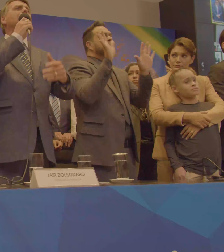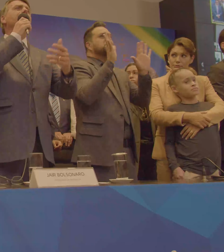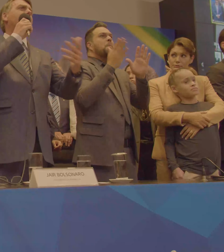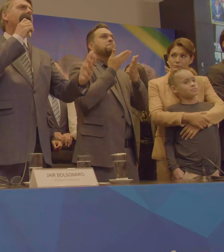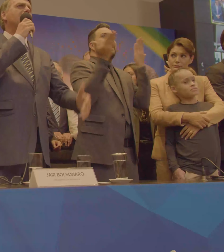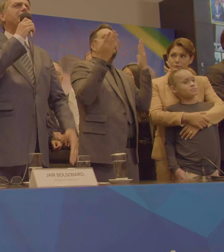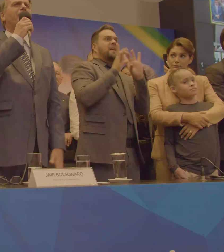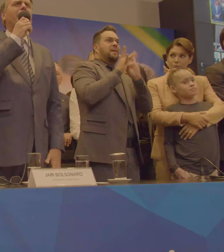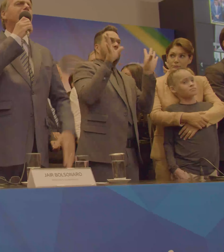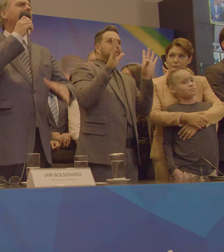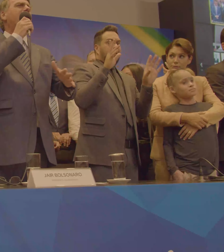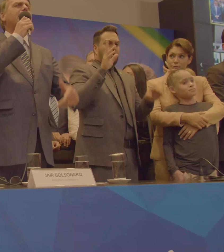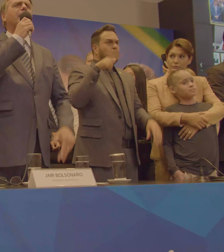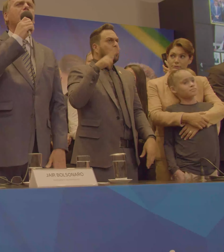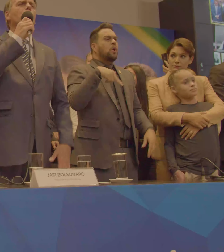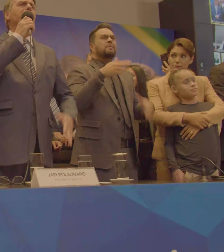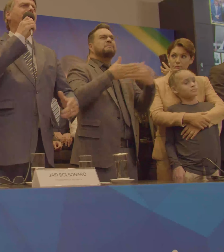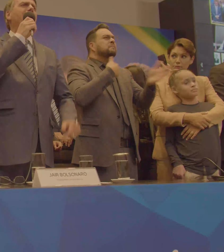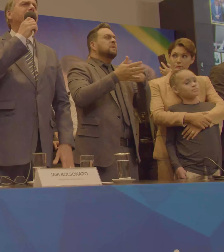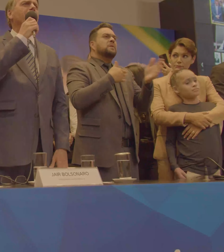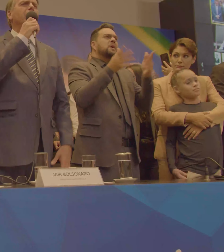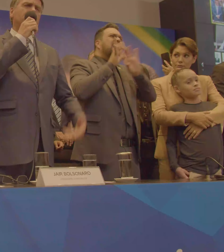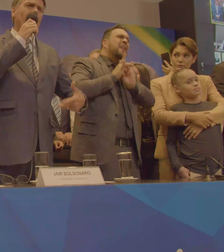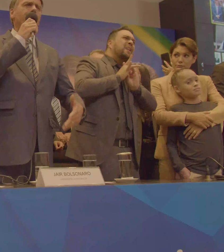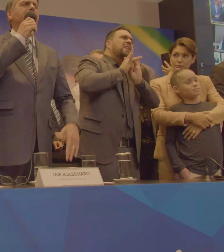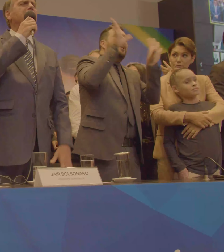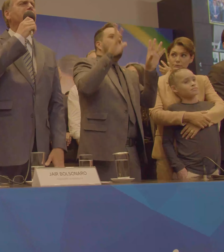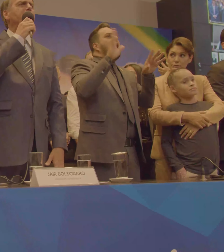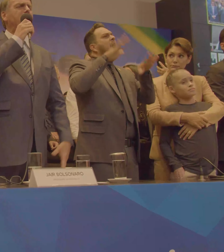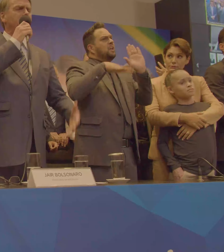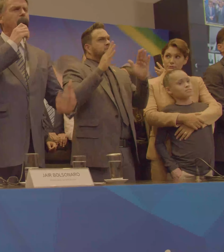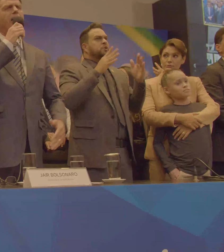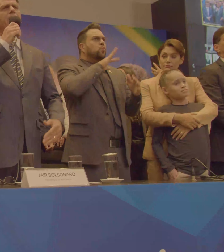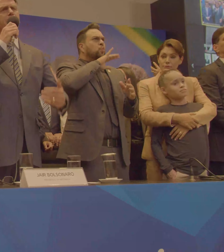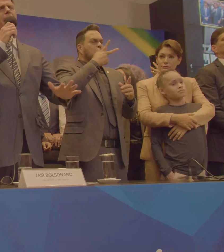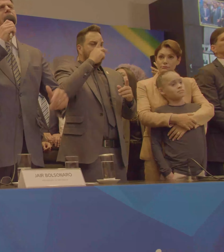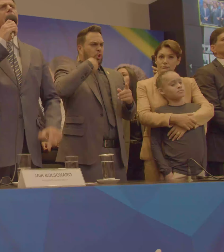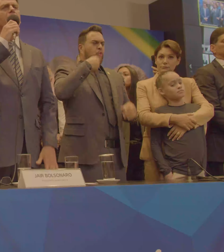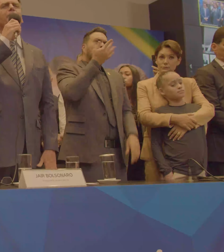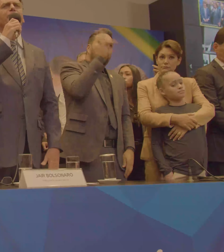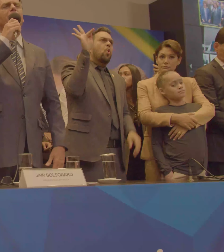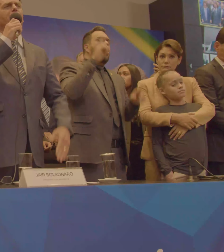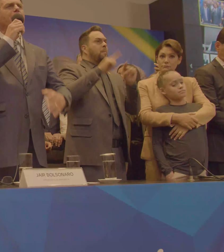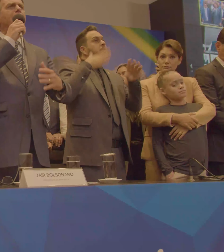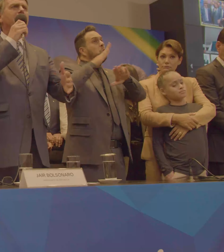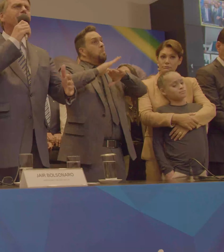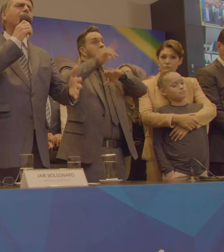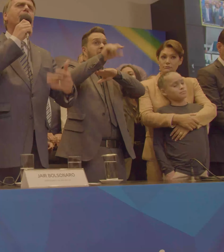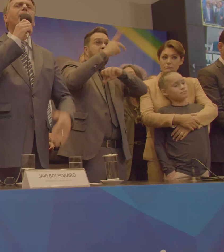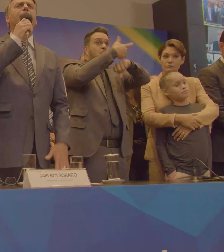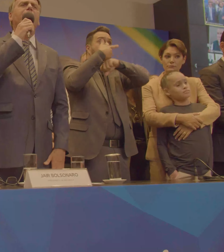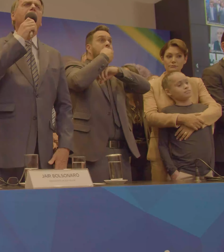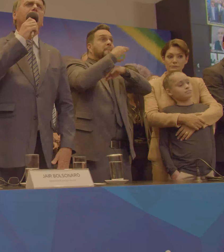a sua liberdade de falar, não interessa o que fale. Dói muitas vezes para a gente, dói, mas eu prefiro a imprensa